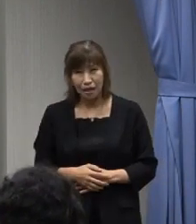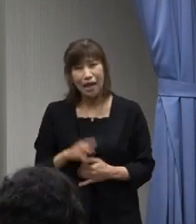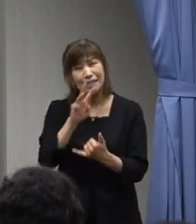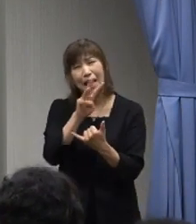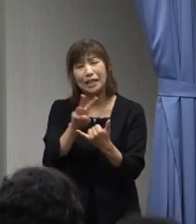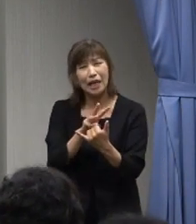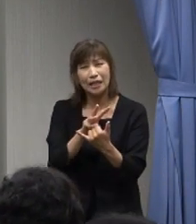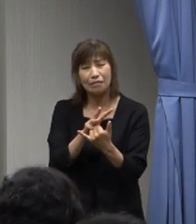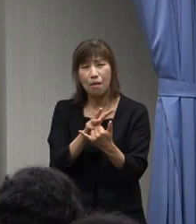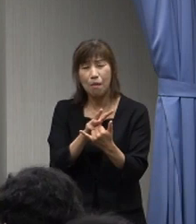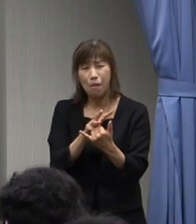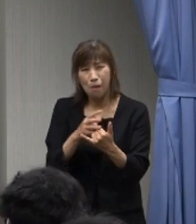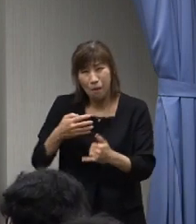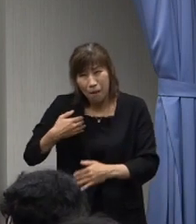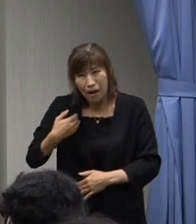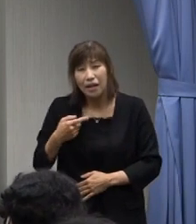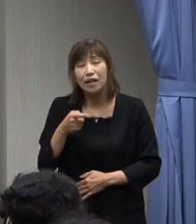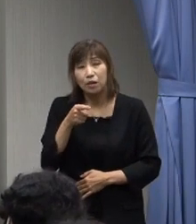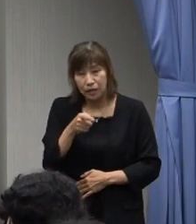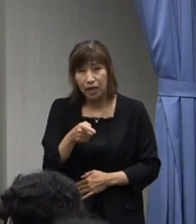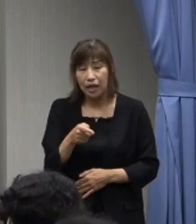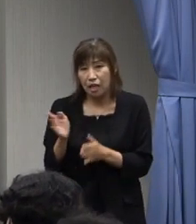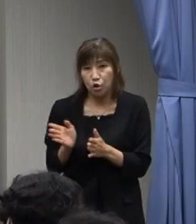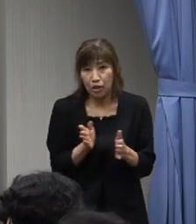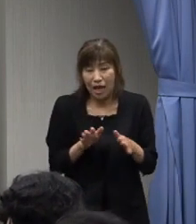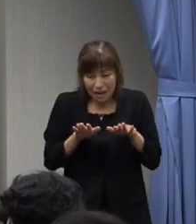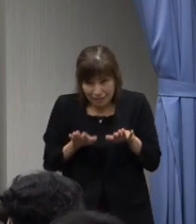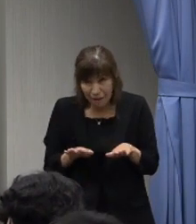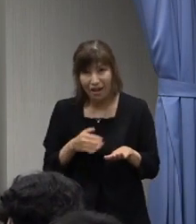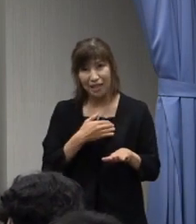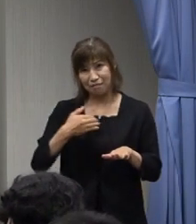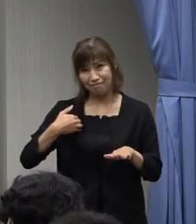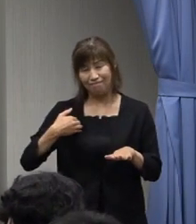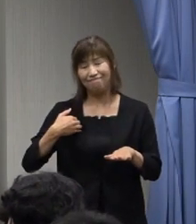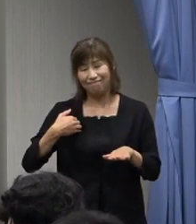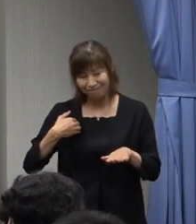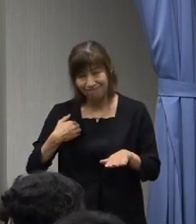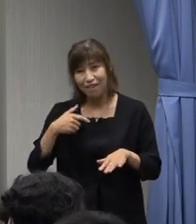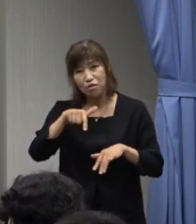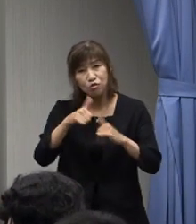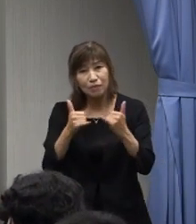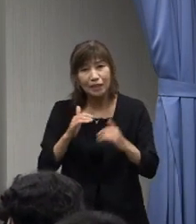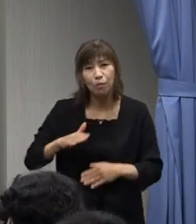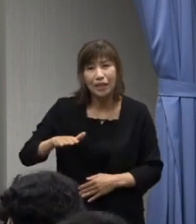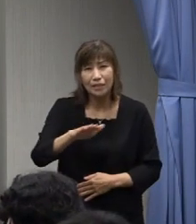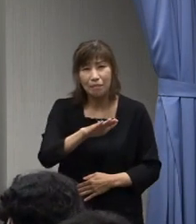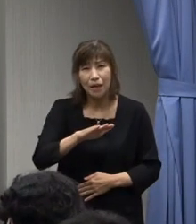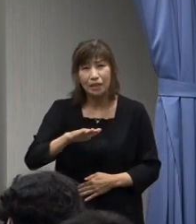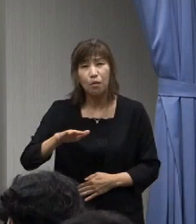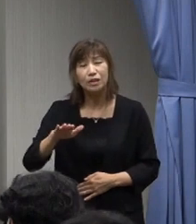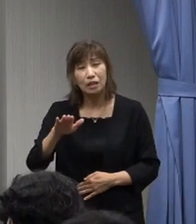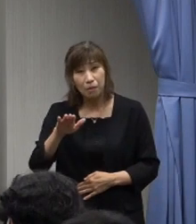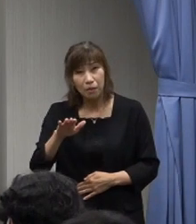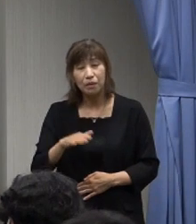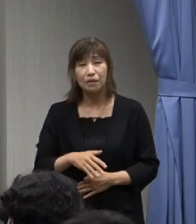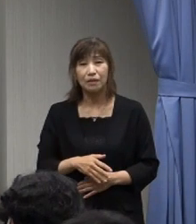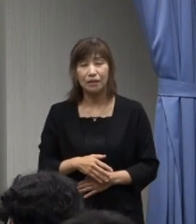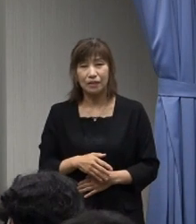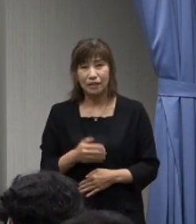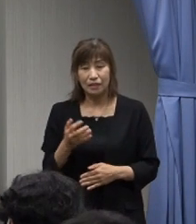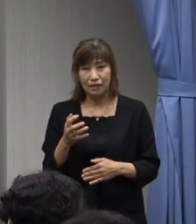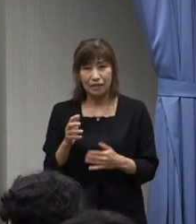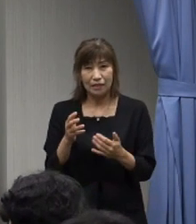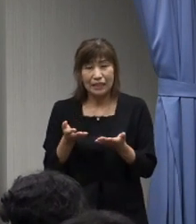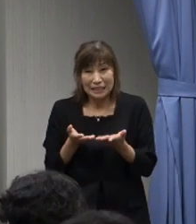か分かりませんが、備えは今できますから、ぜひですね、国民の皆さんにとは地震に対